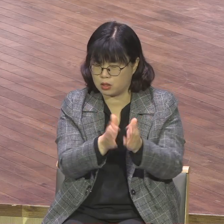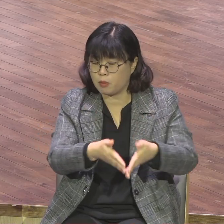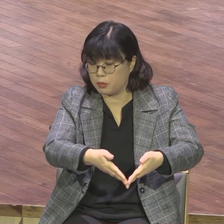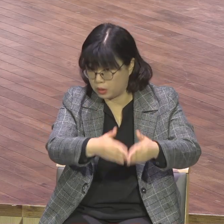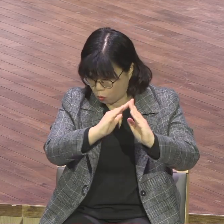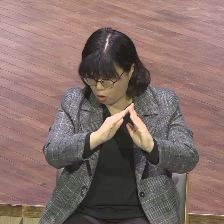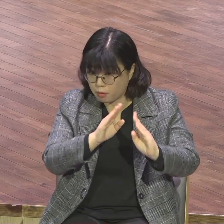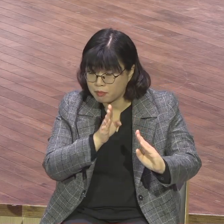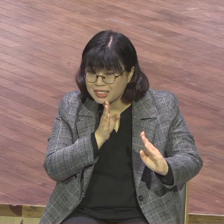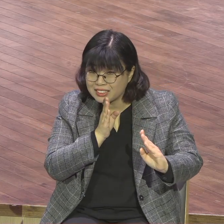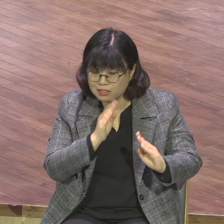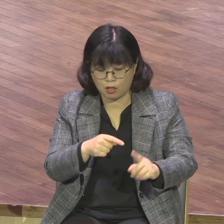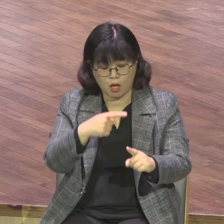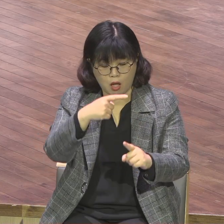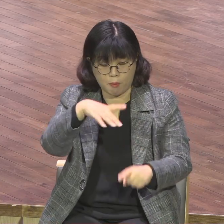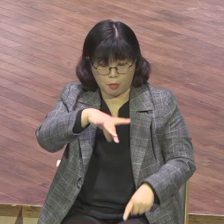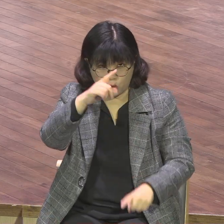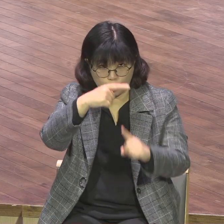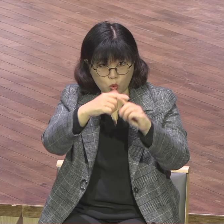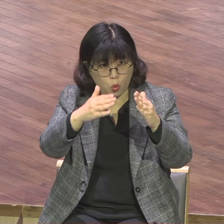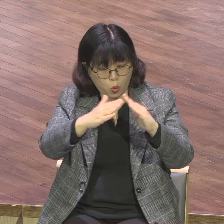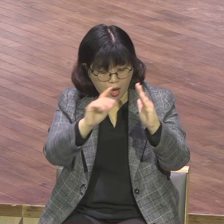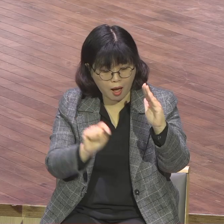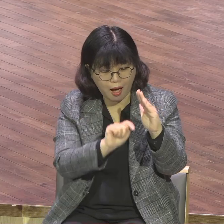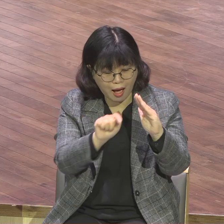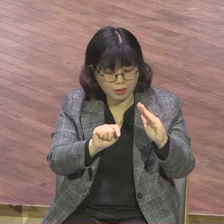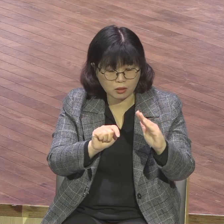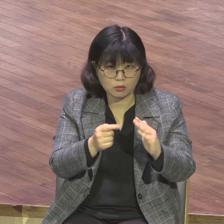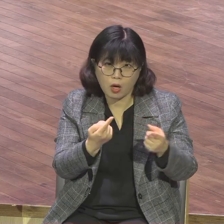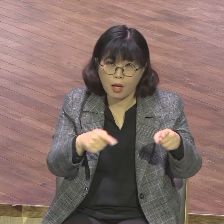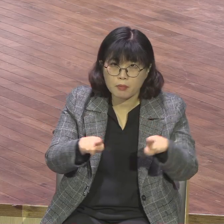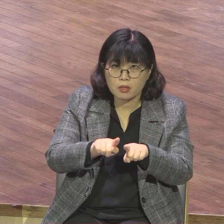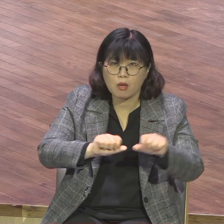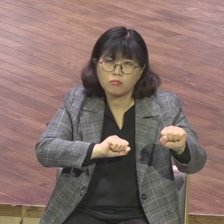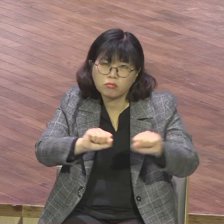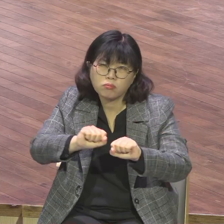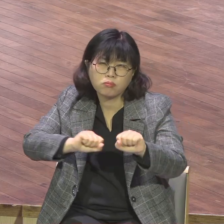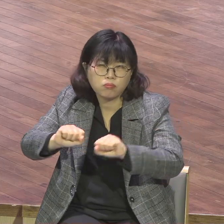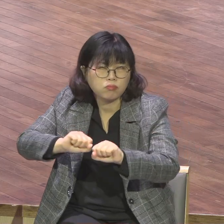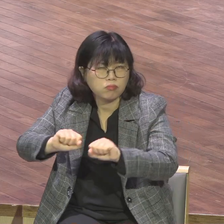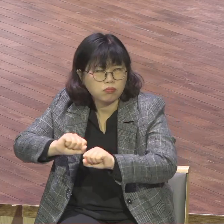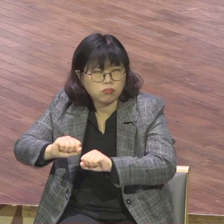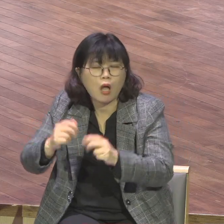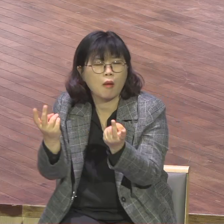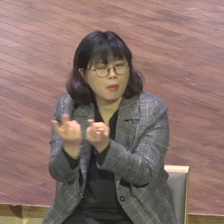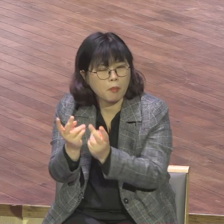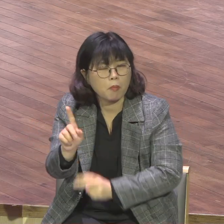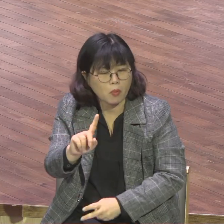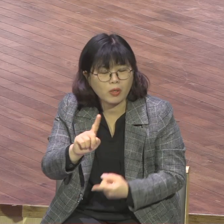이걸 언급하고 있어요. 우선적으로 하나님께서 친히 세운 언약 공동체